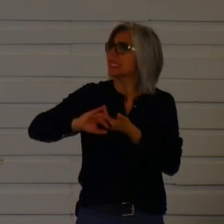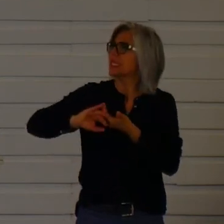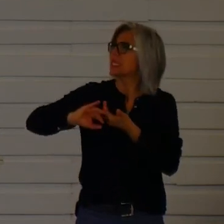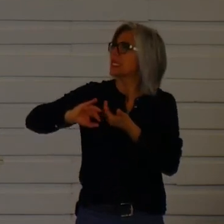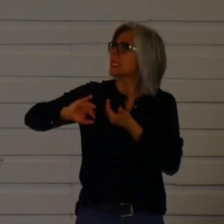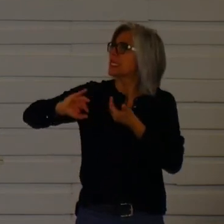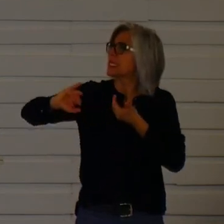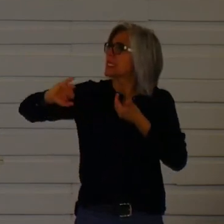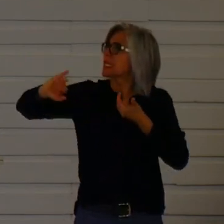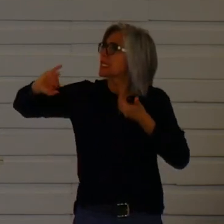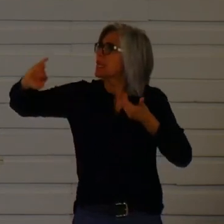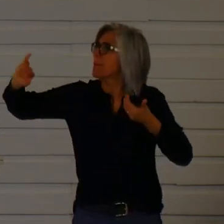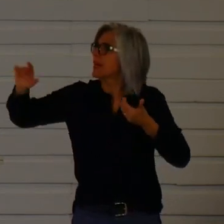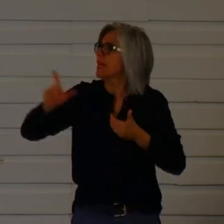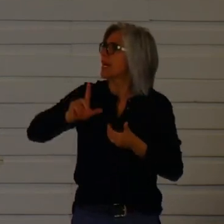dall'amore di Cristo?